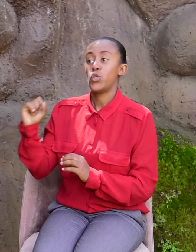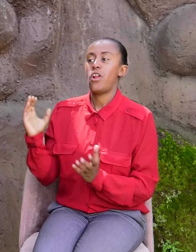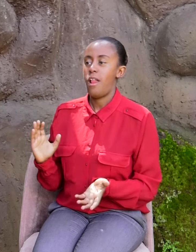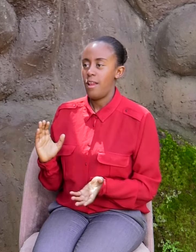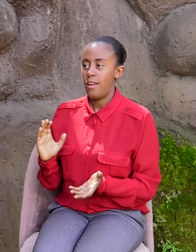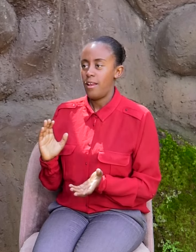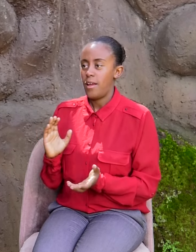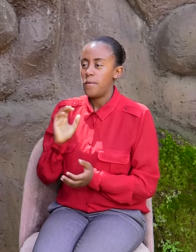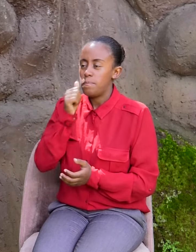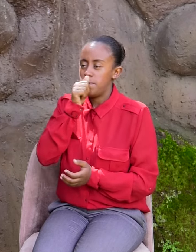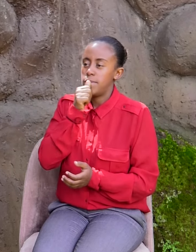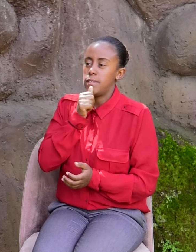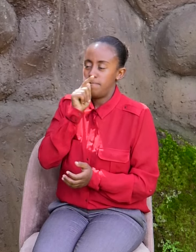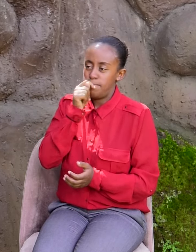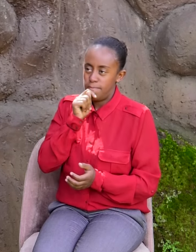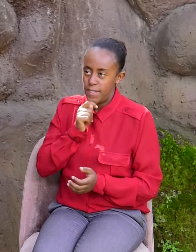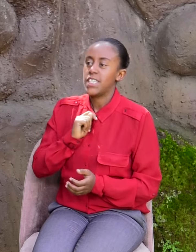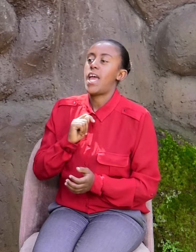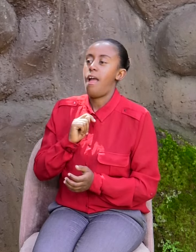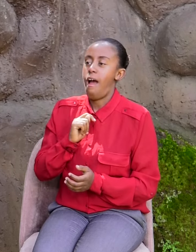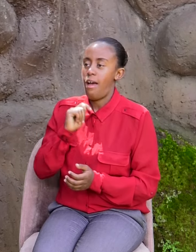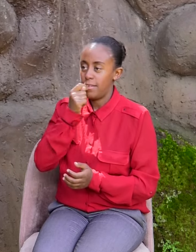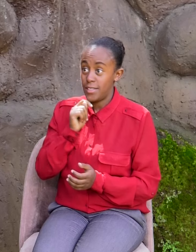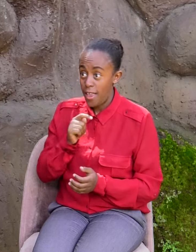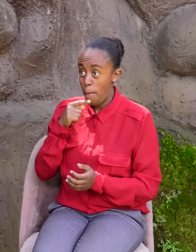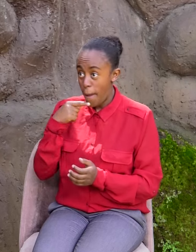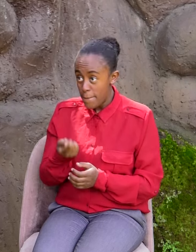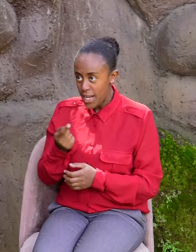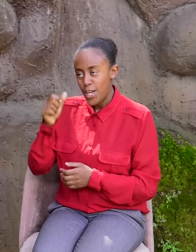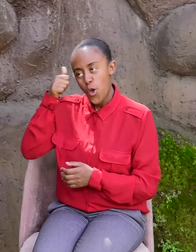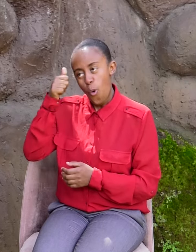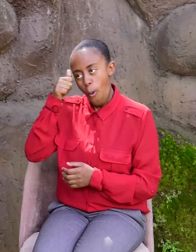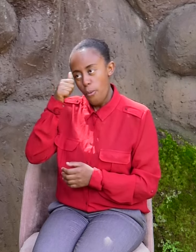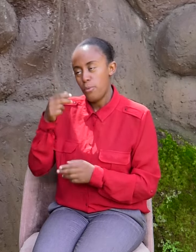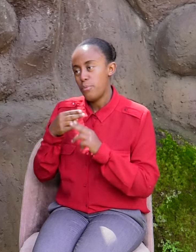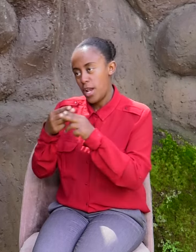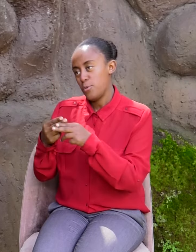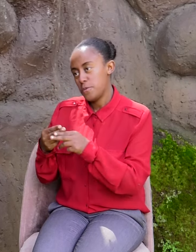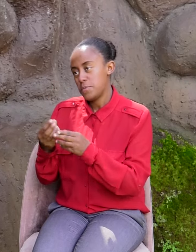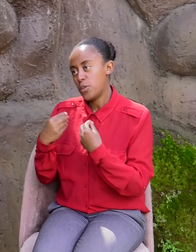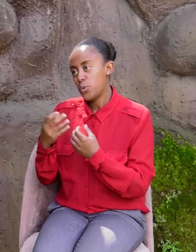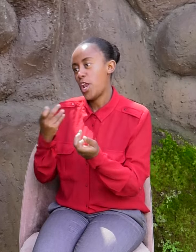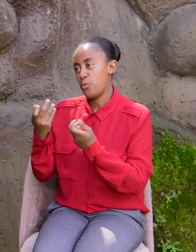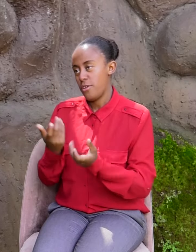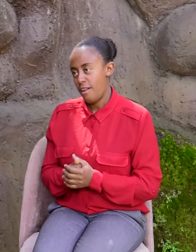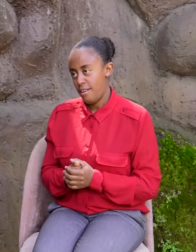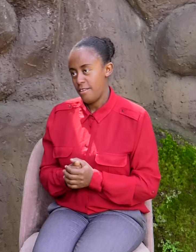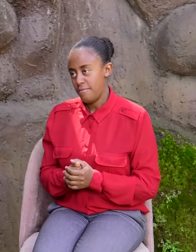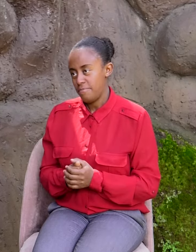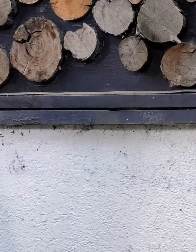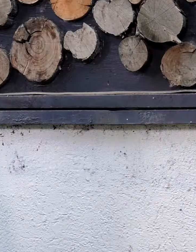እና ትዕግስተኛ ነው በሚል እዮብ የሚል ስም እንዳወጡልኝ ይነግሩኛል።